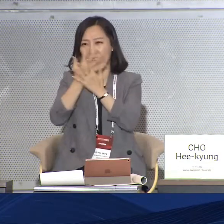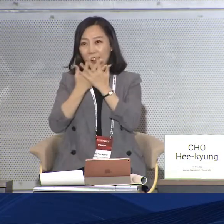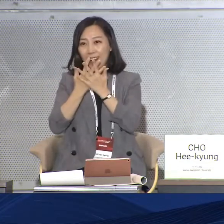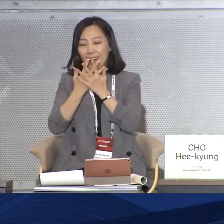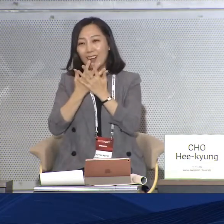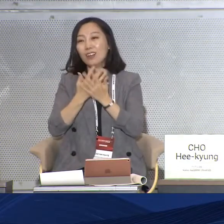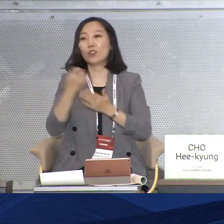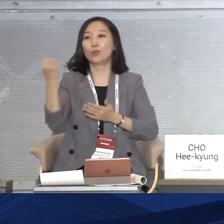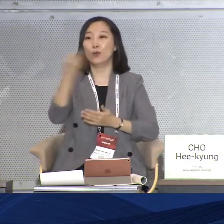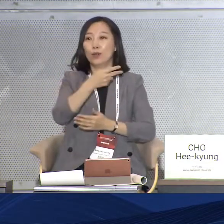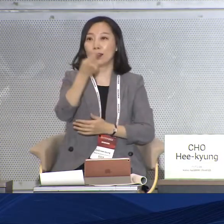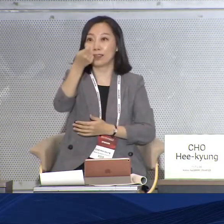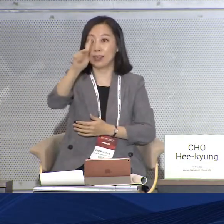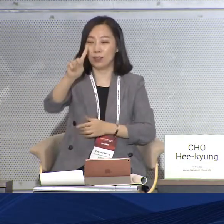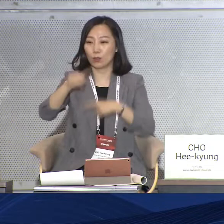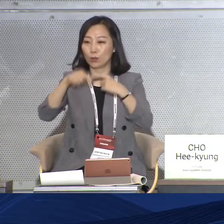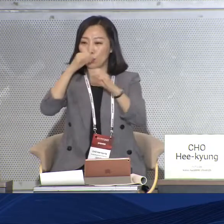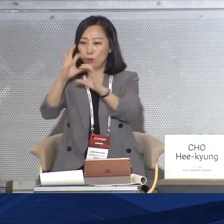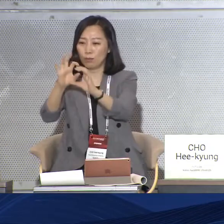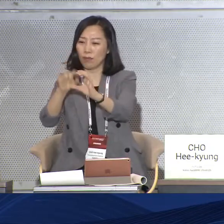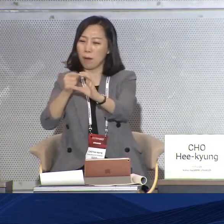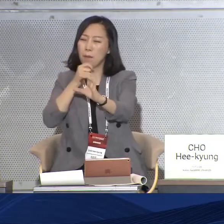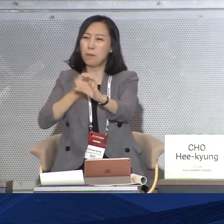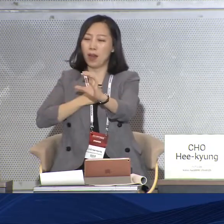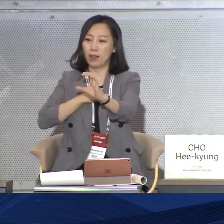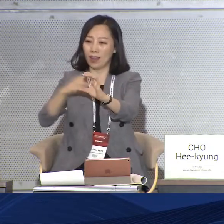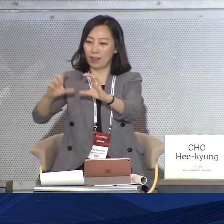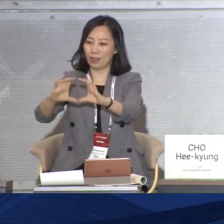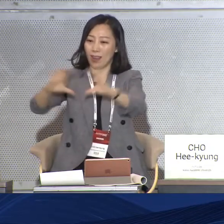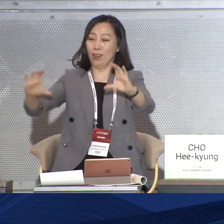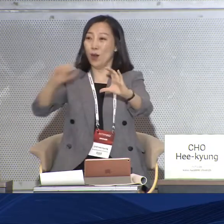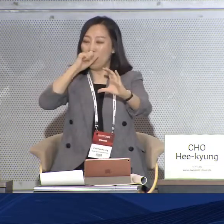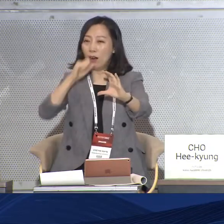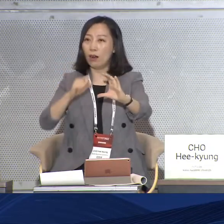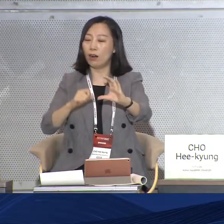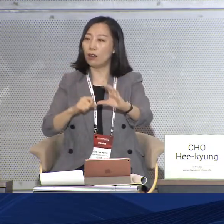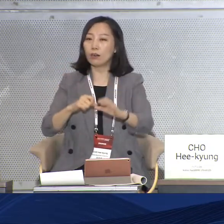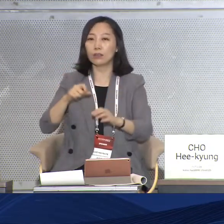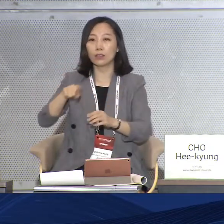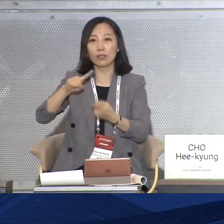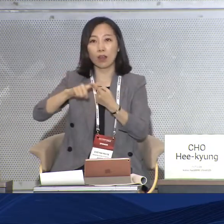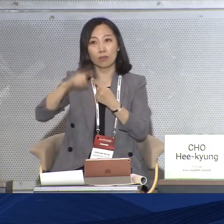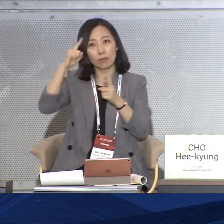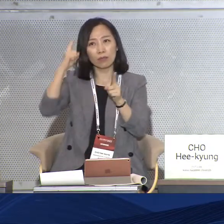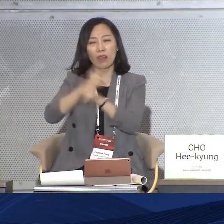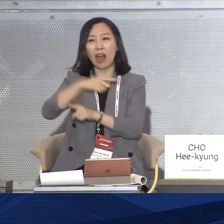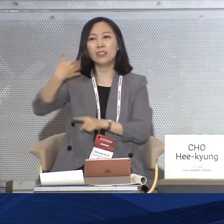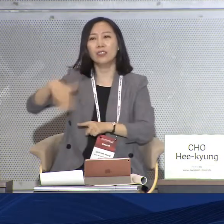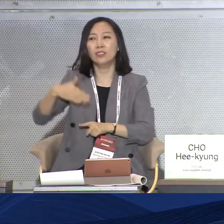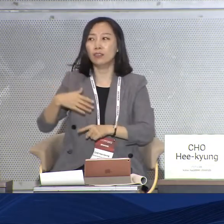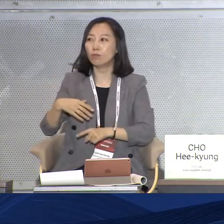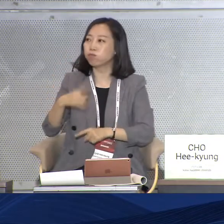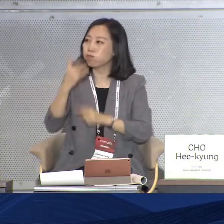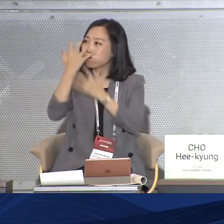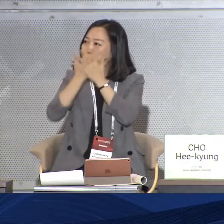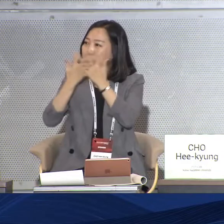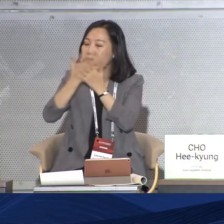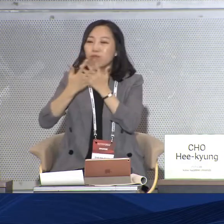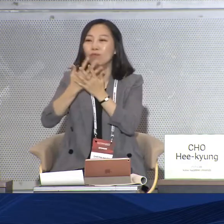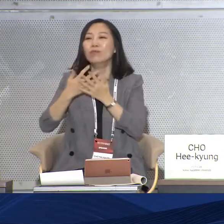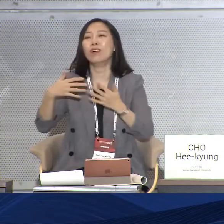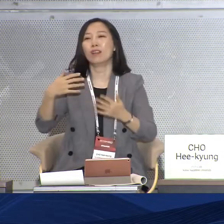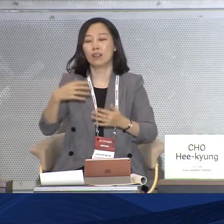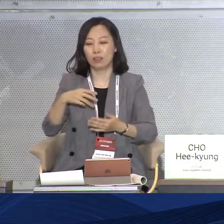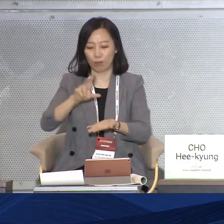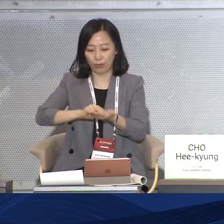못하고 무대에서조차 수어 통역을 하더라도 안 보이서 농아인의 불편이 있는 상황입니다. 그러나